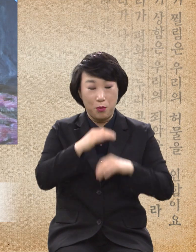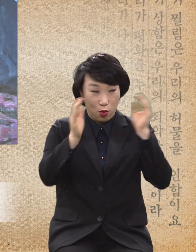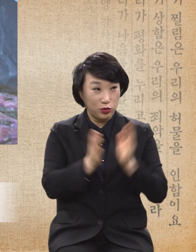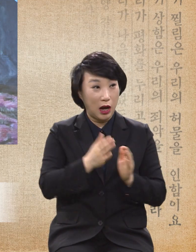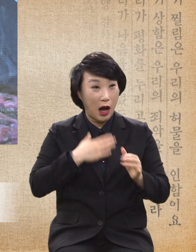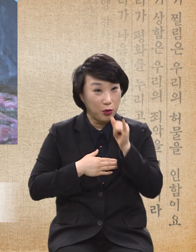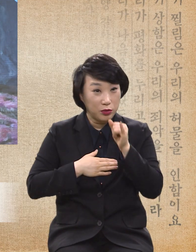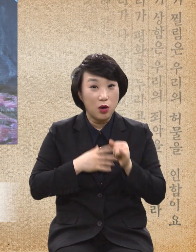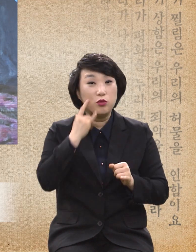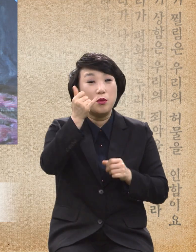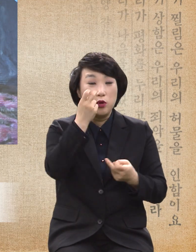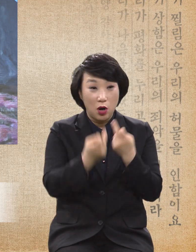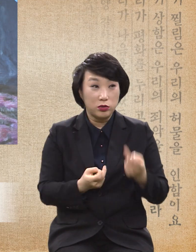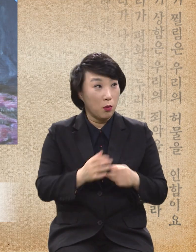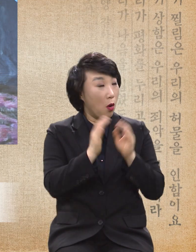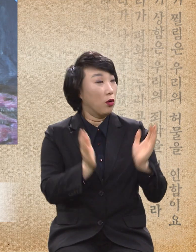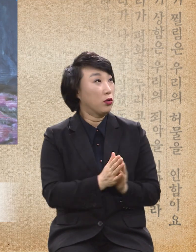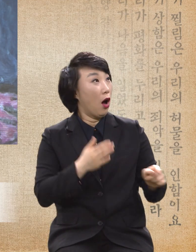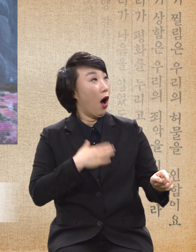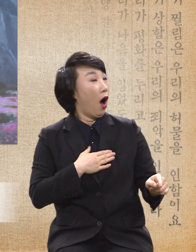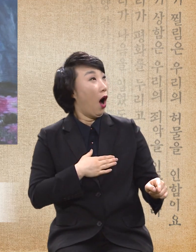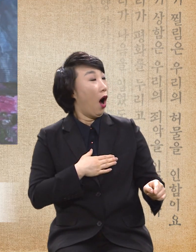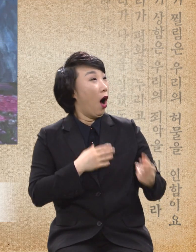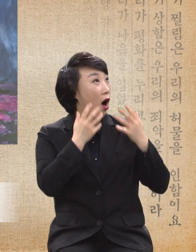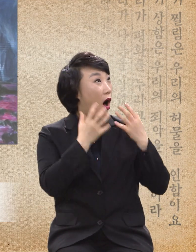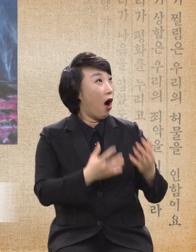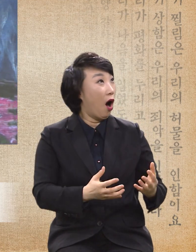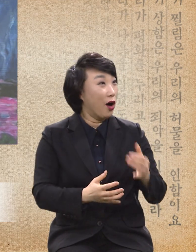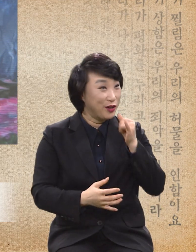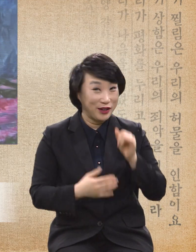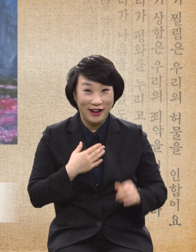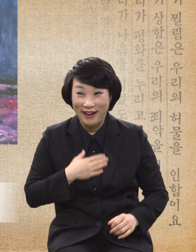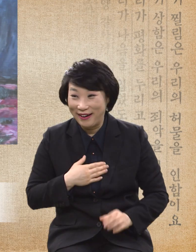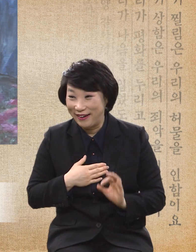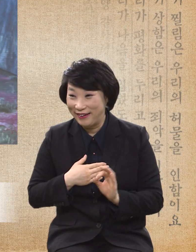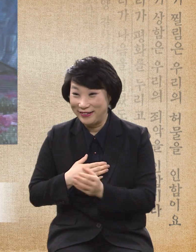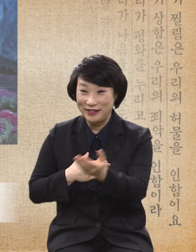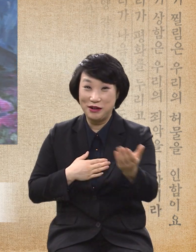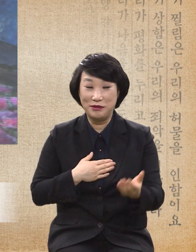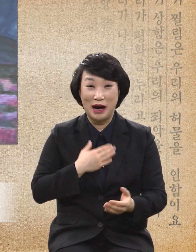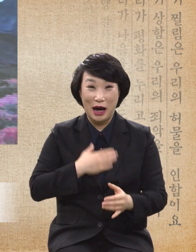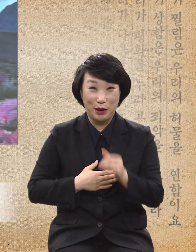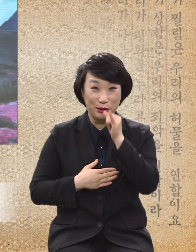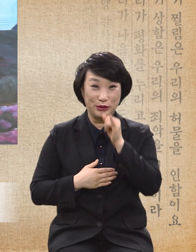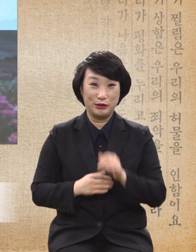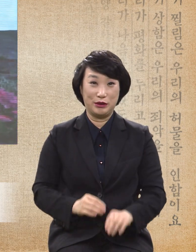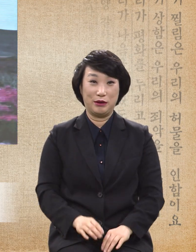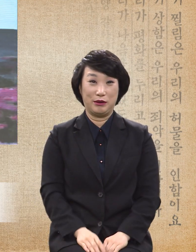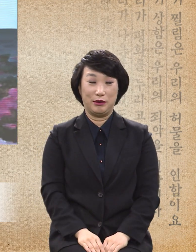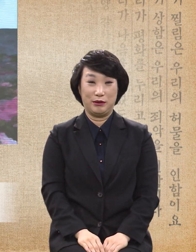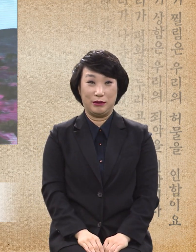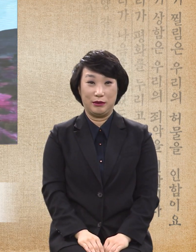부모 형제들은 알더라 이 말입니다. 이해가 되십니까? 알더라 이 말입니다.